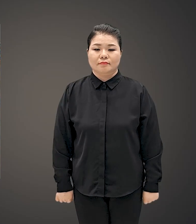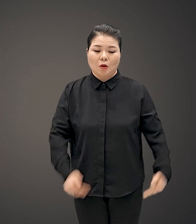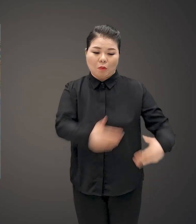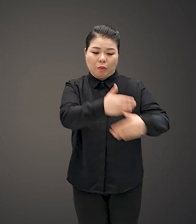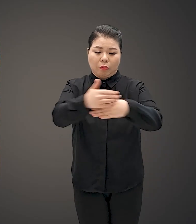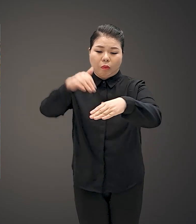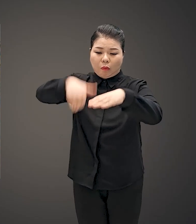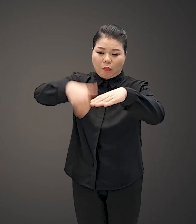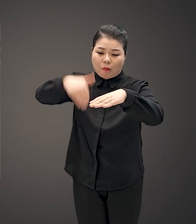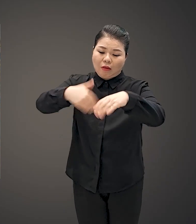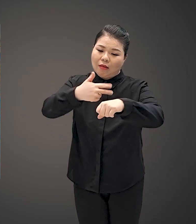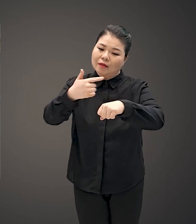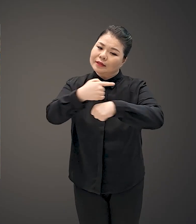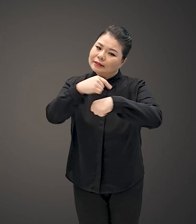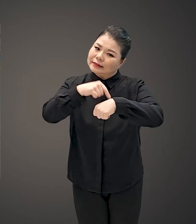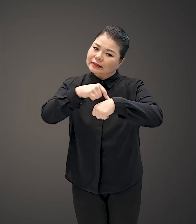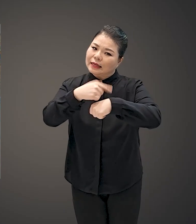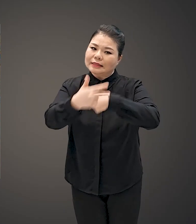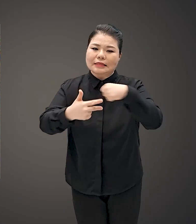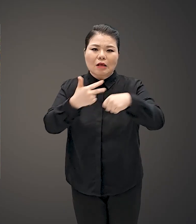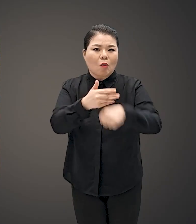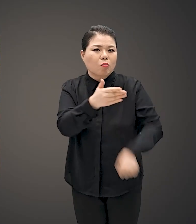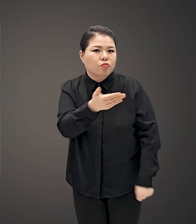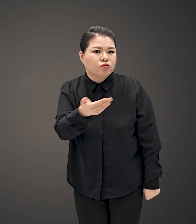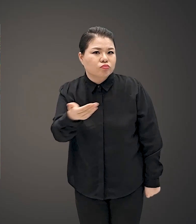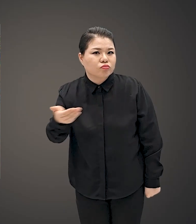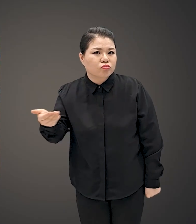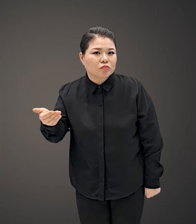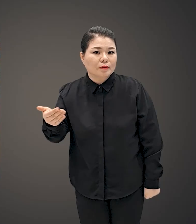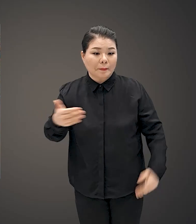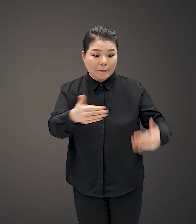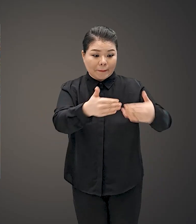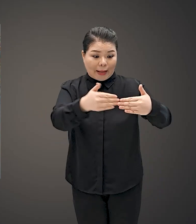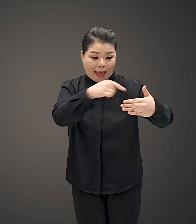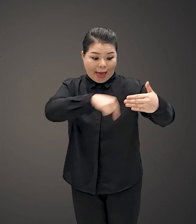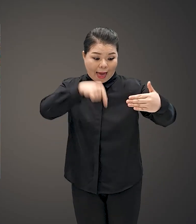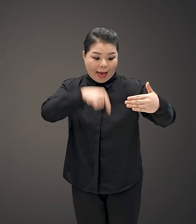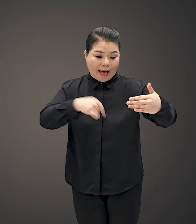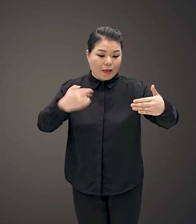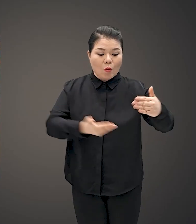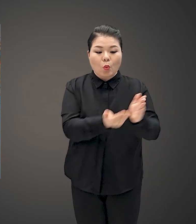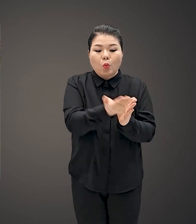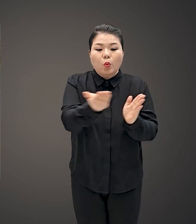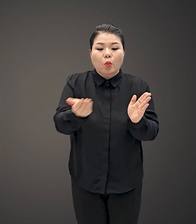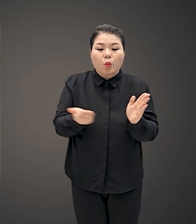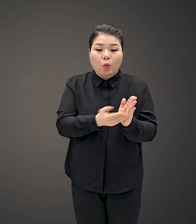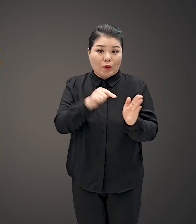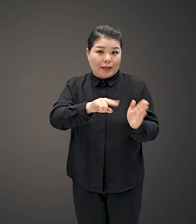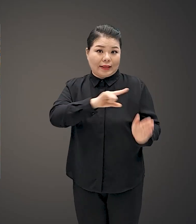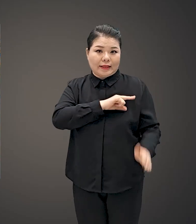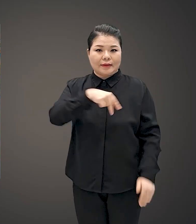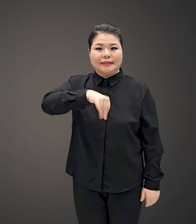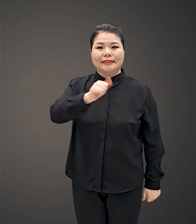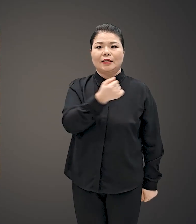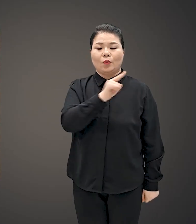(7년쯤) 걸렸나? 방조제 안으로 바다처럼 넓은 호수가 생겼어. 그게 바로 시와호야.